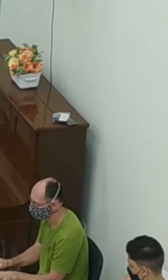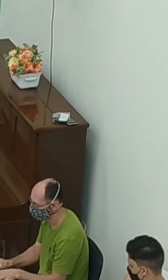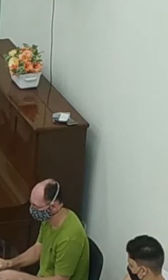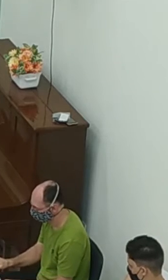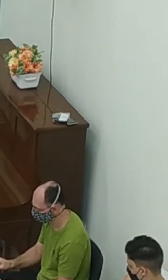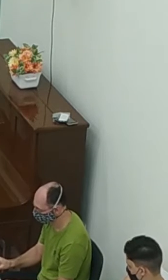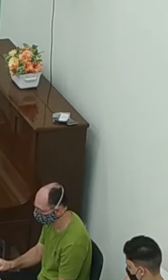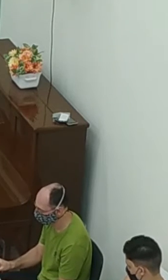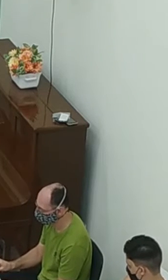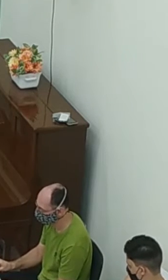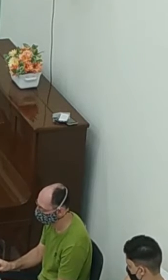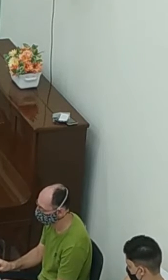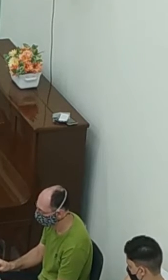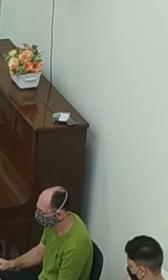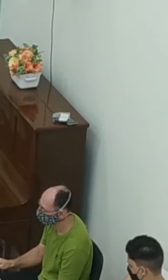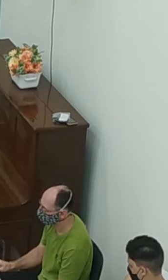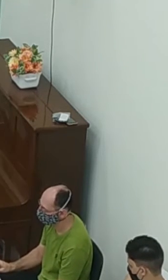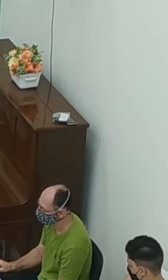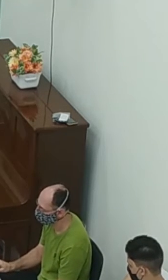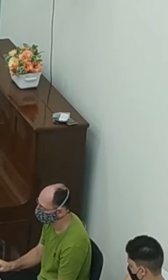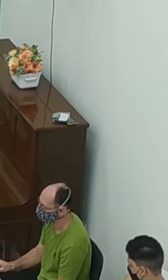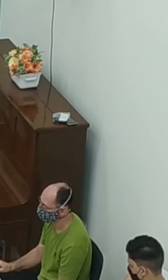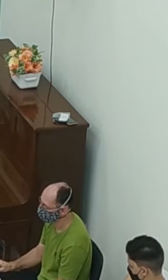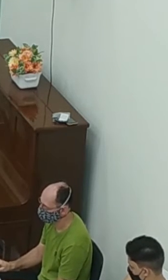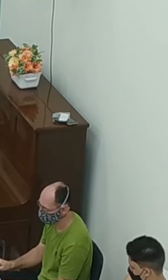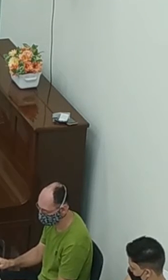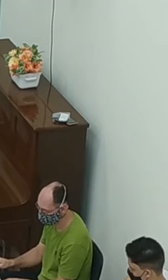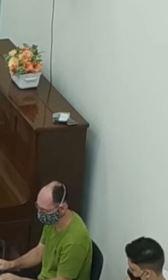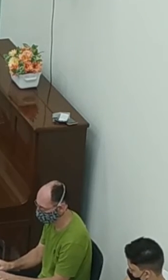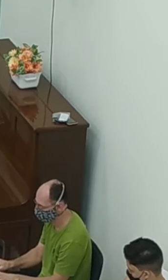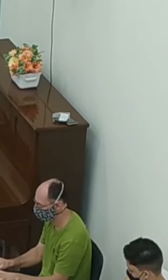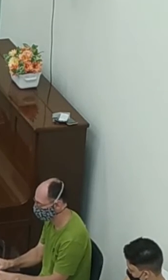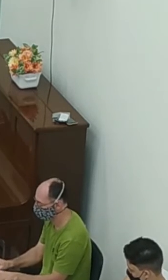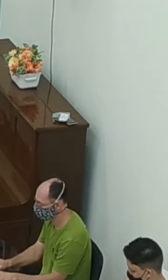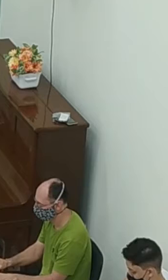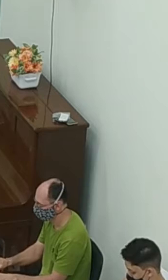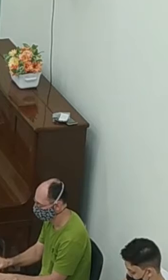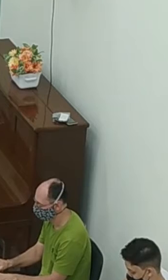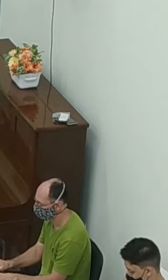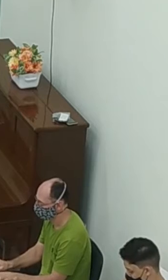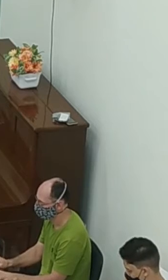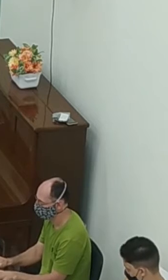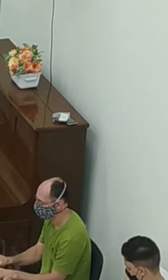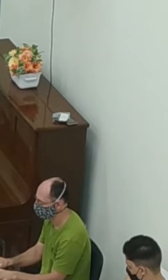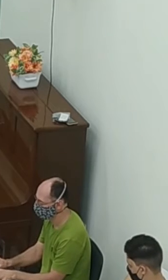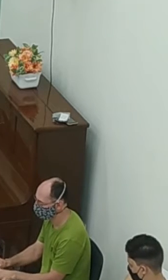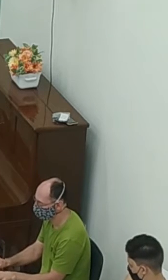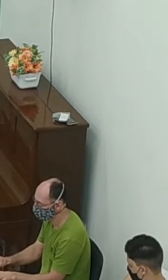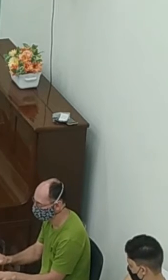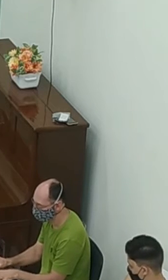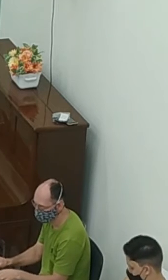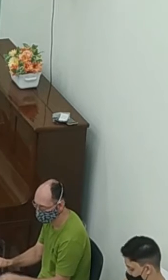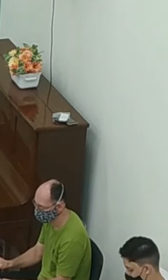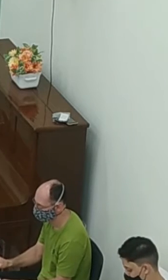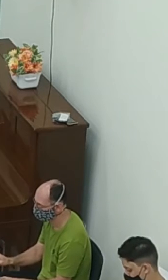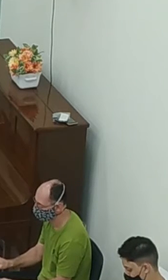é graças por tua cruz. Possamos agradecer a Deus com esse louvor, pelo sangue que foi vertido lá